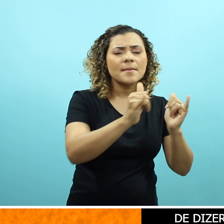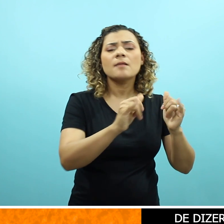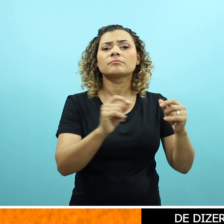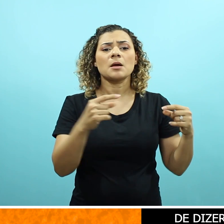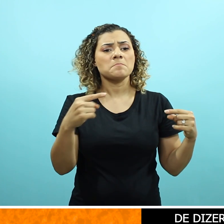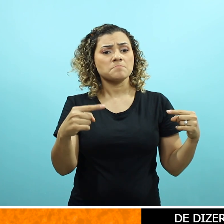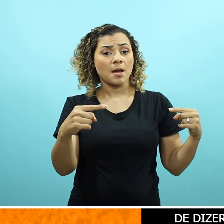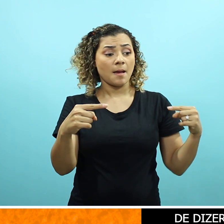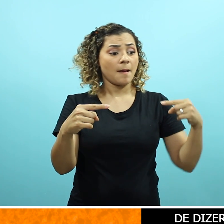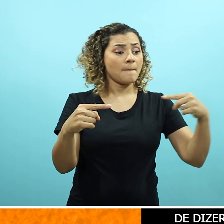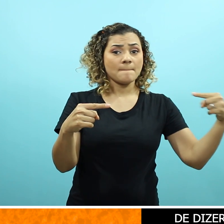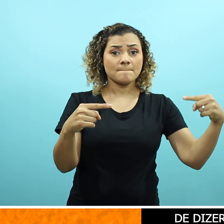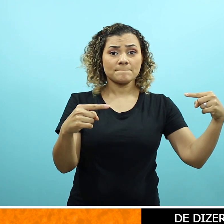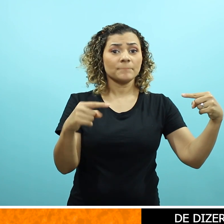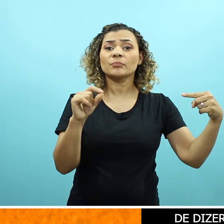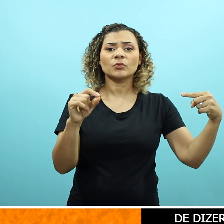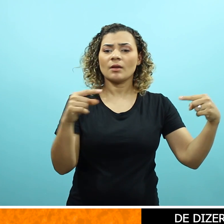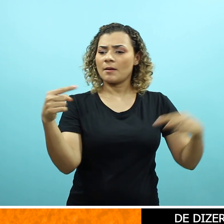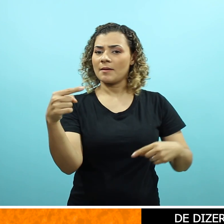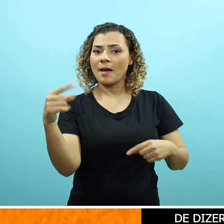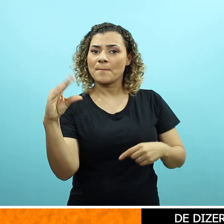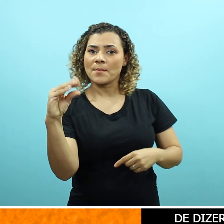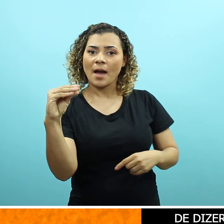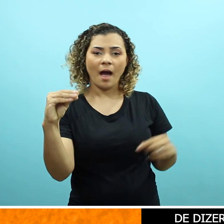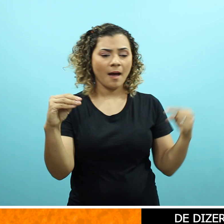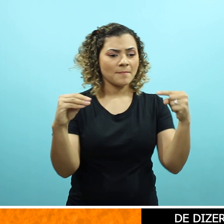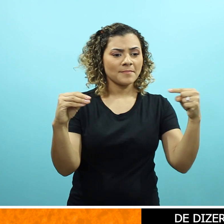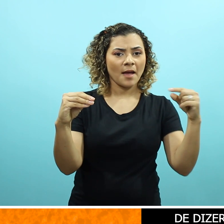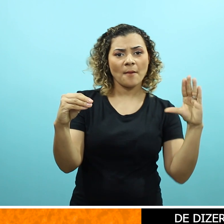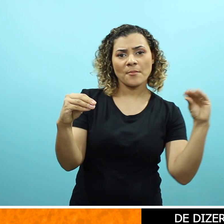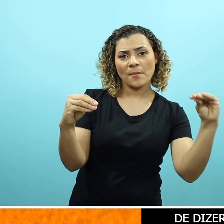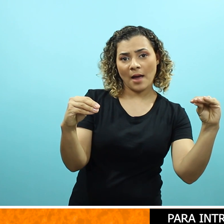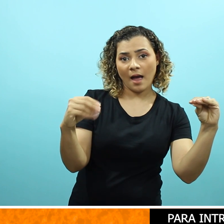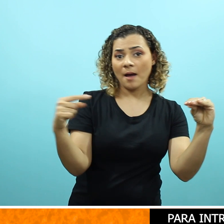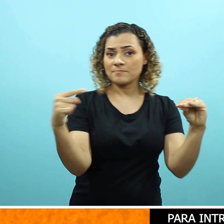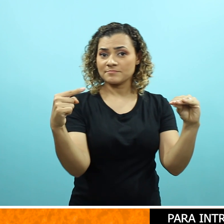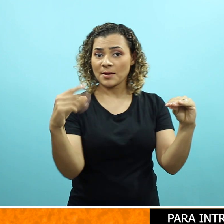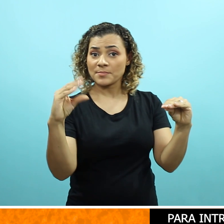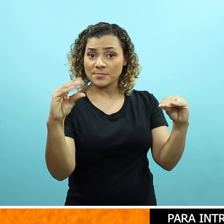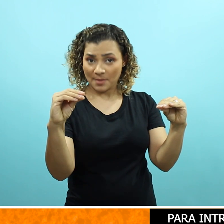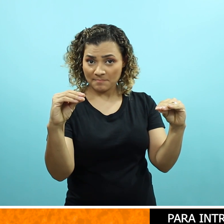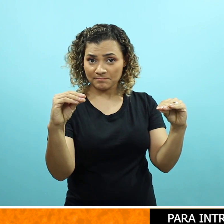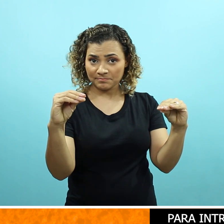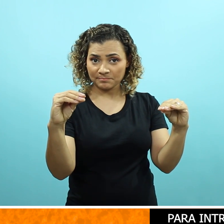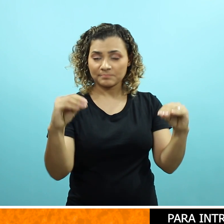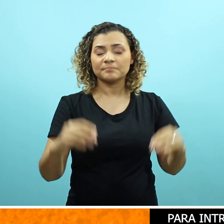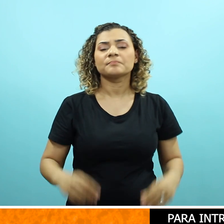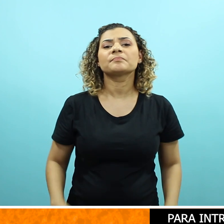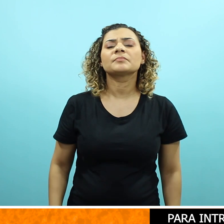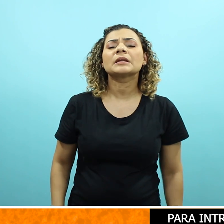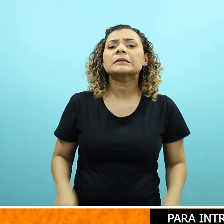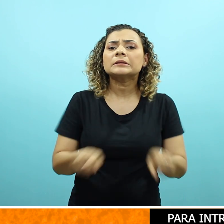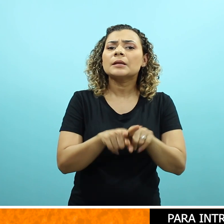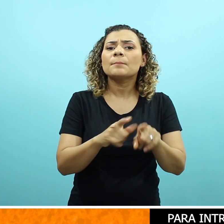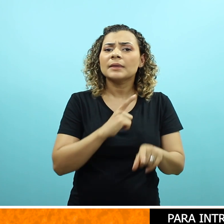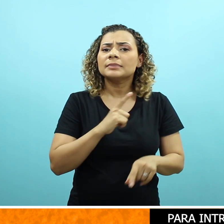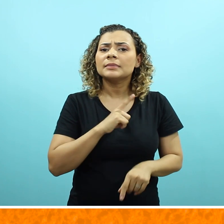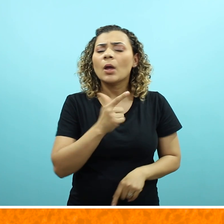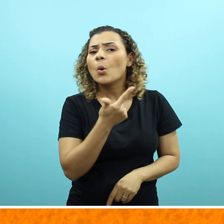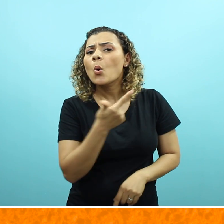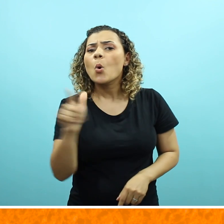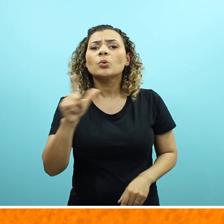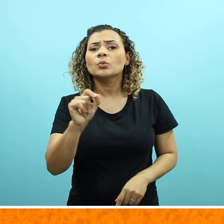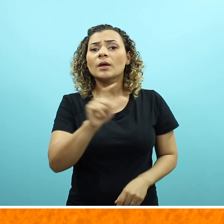falou, respondeu, gritou, etc., para introduzir a fala das personagens.